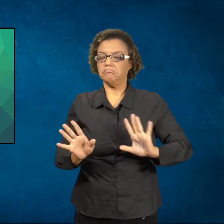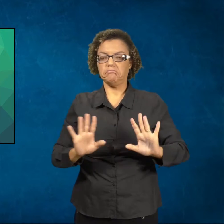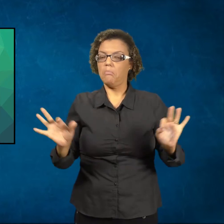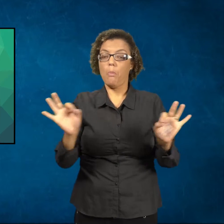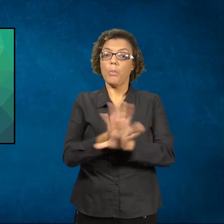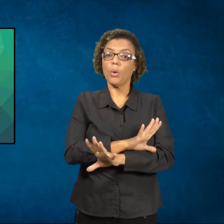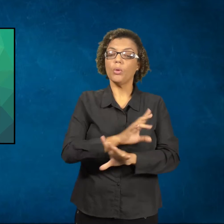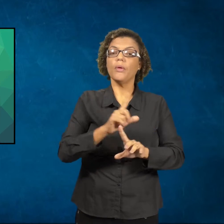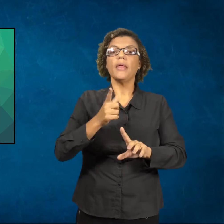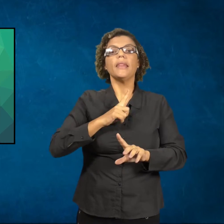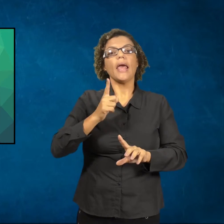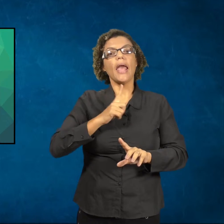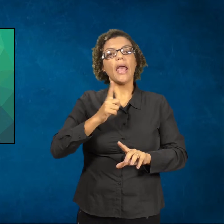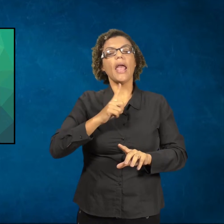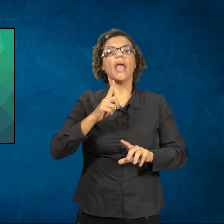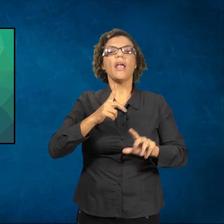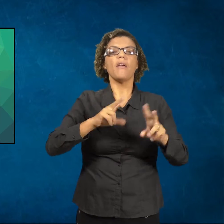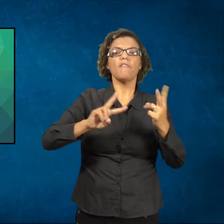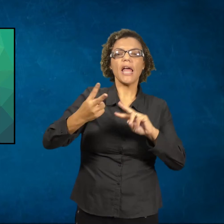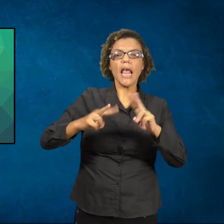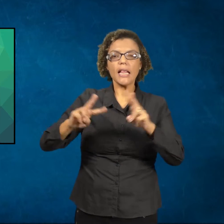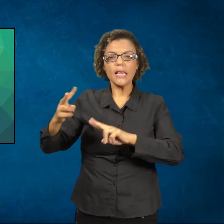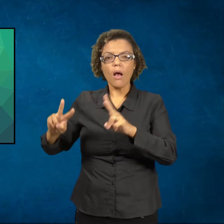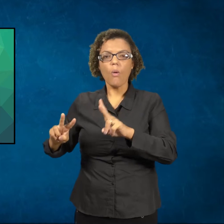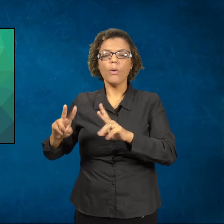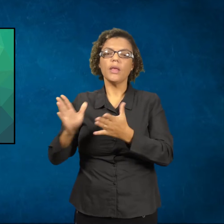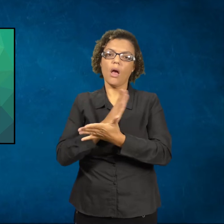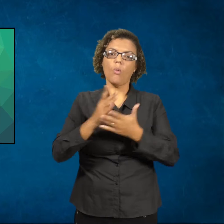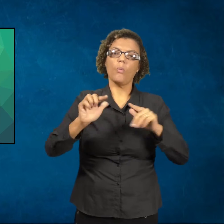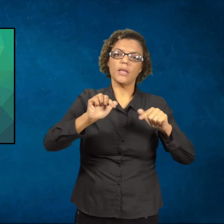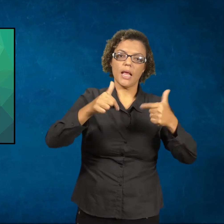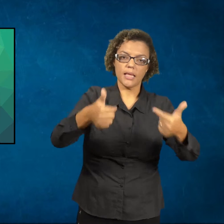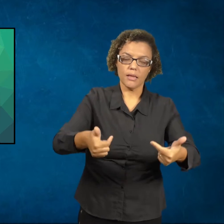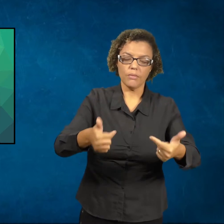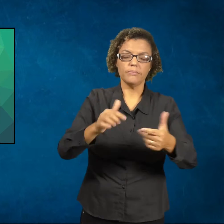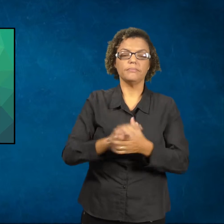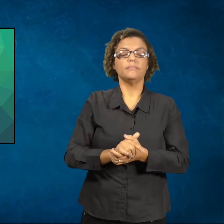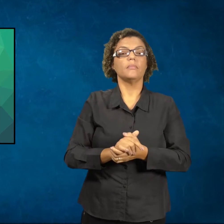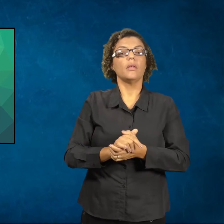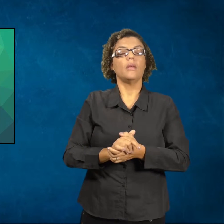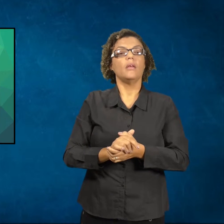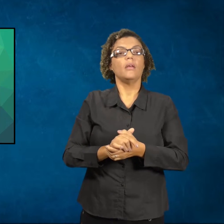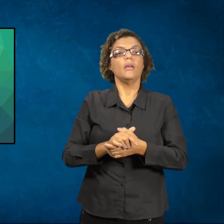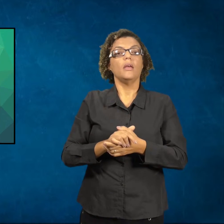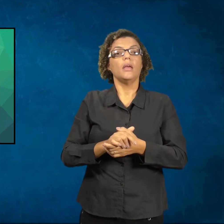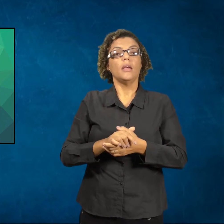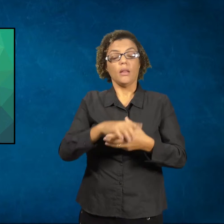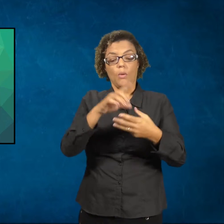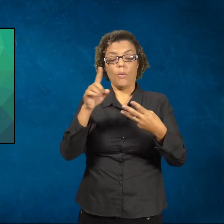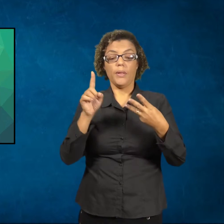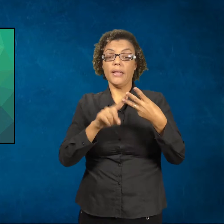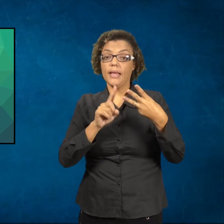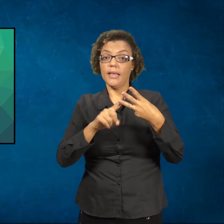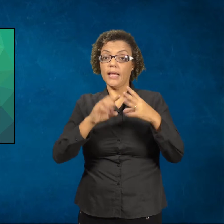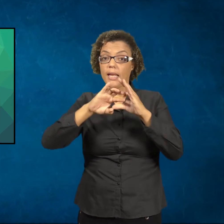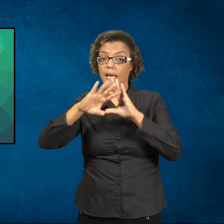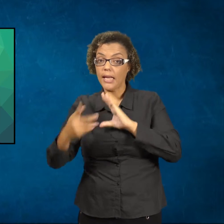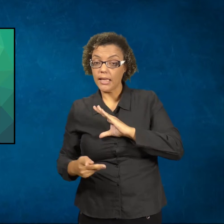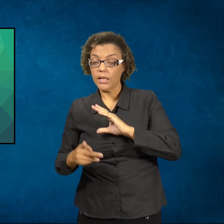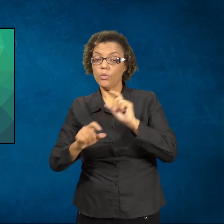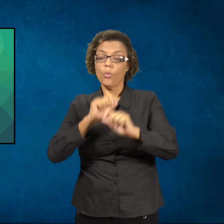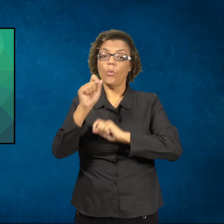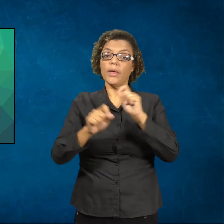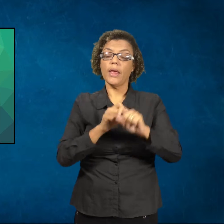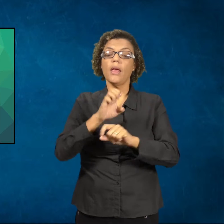a variações numa determinada ação. E, portanto, uma terceira característica, o esquema